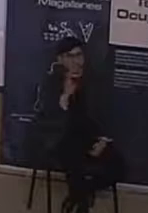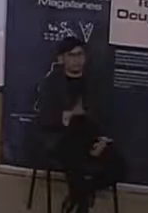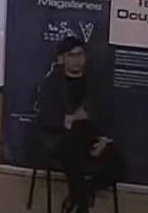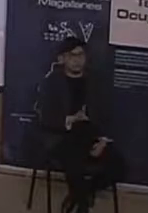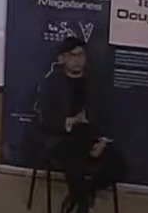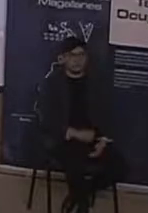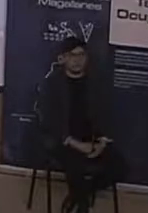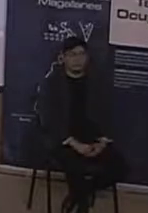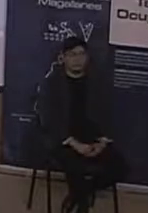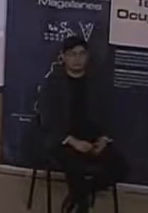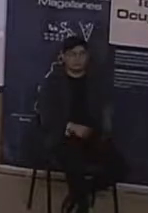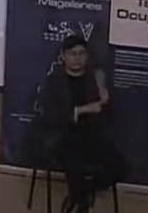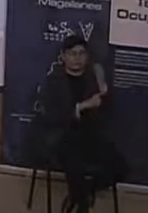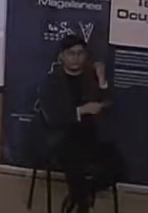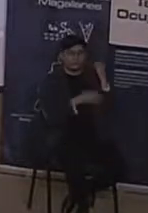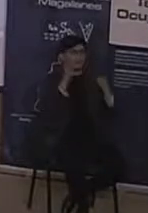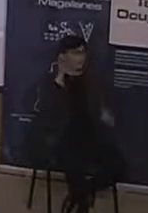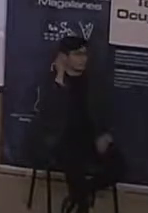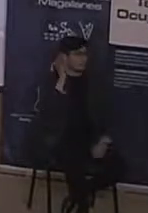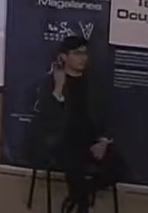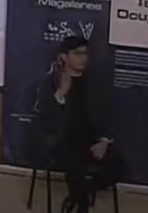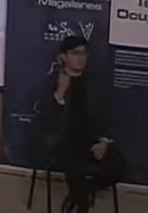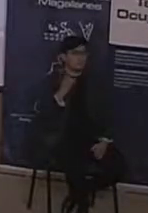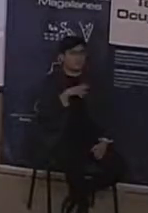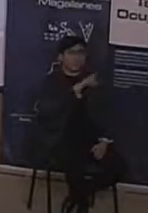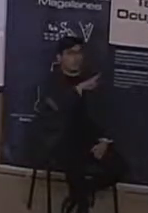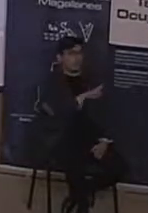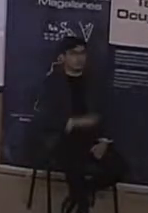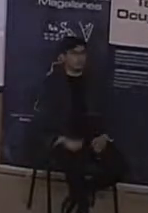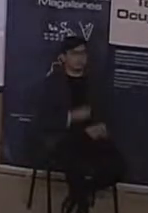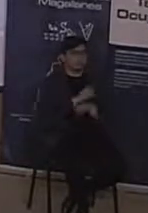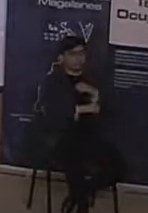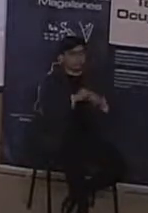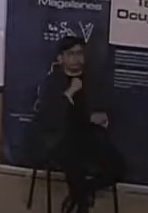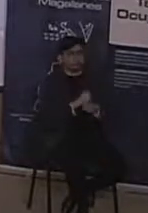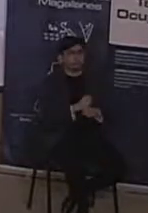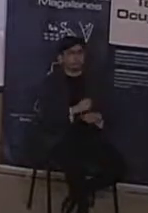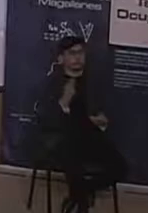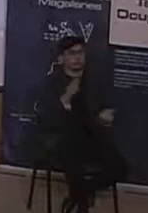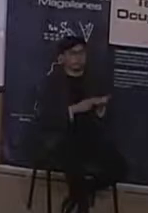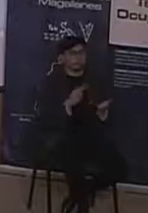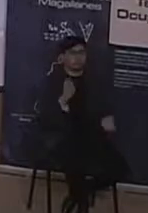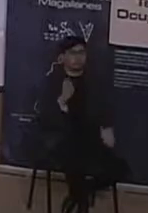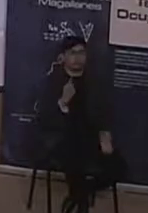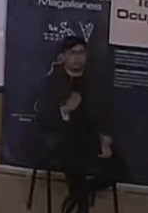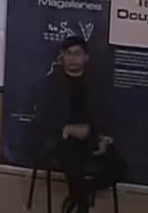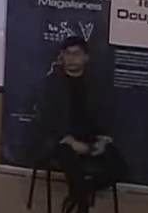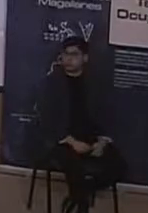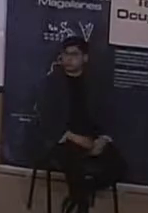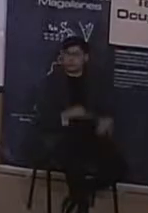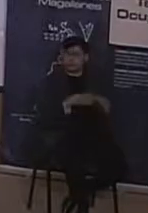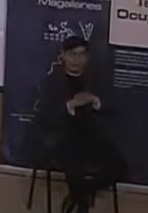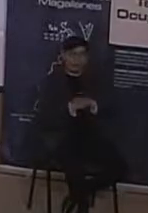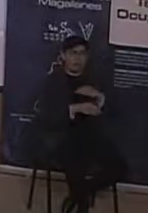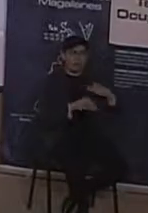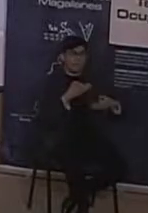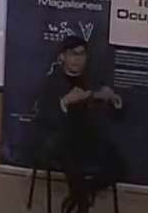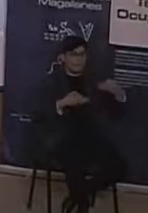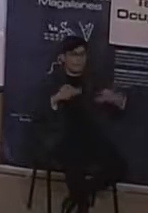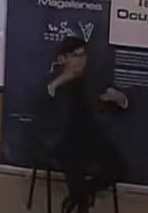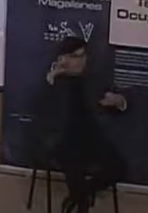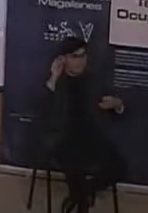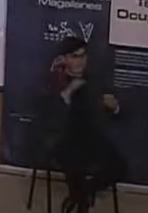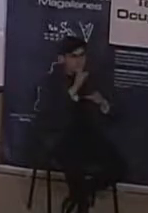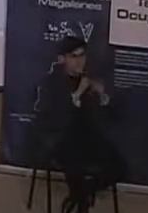abogada de la universidad de valparaíso desde el año 2000 2011 ella ejecutoria del programa de acceso a la justicia para personas con